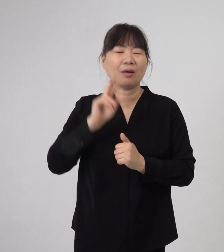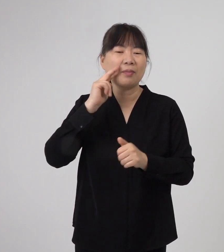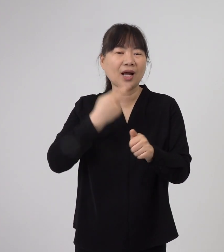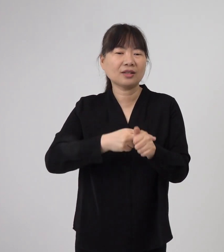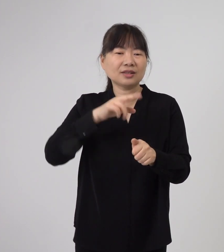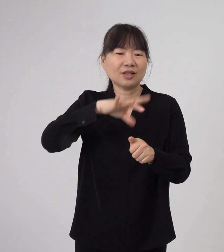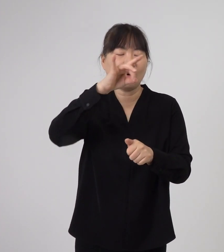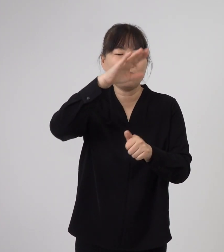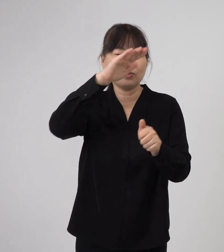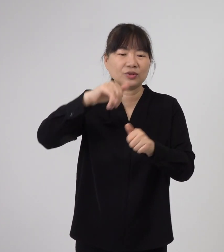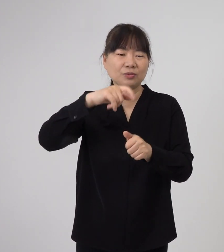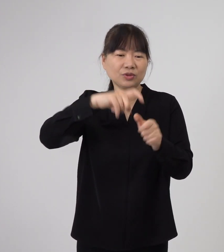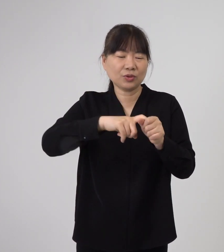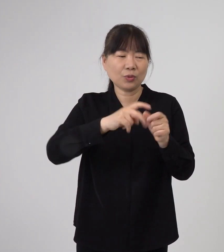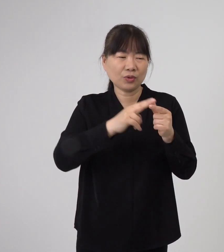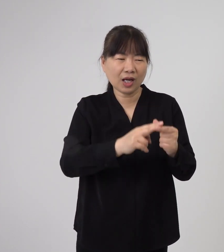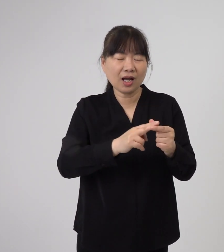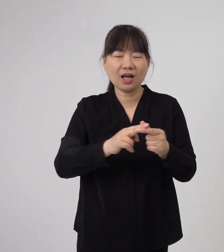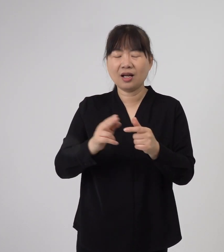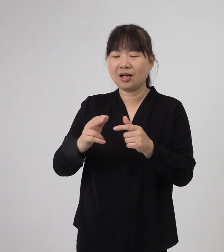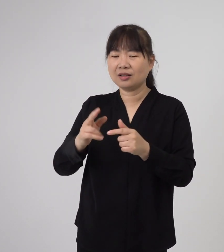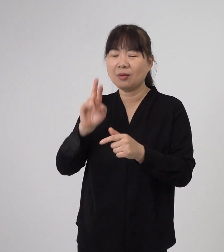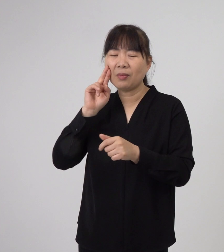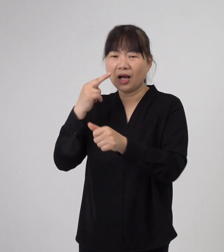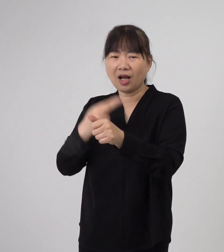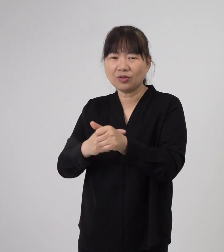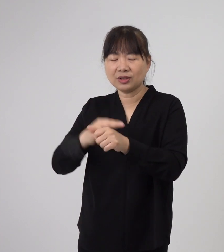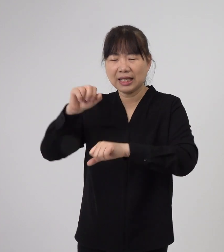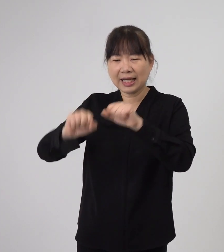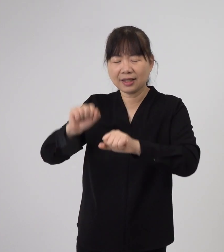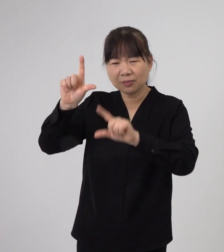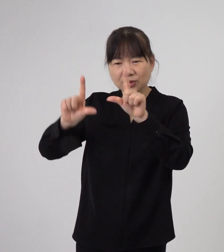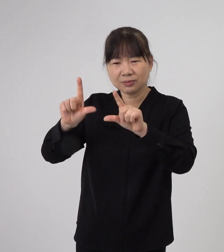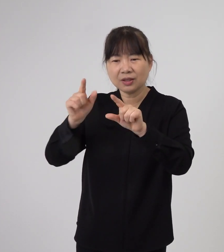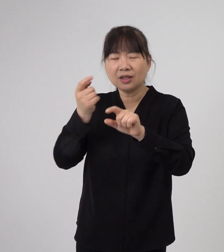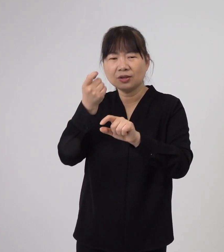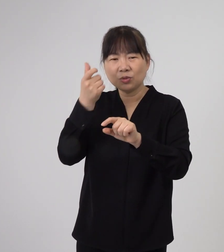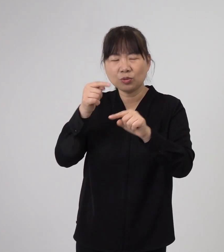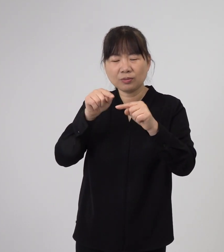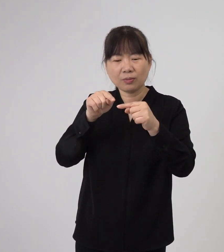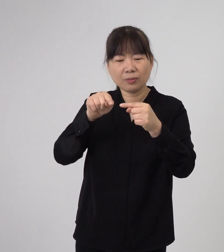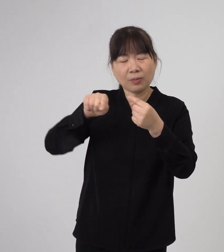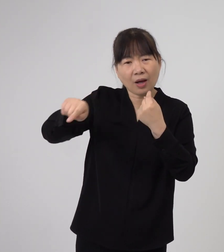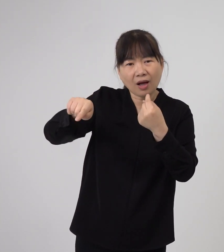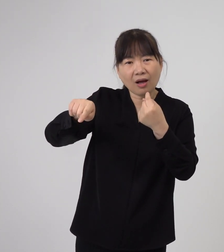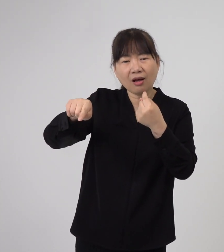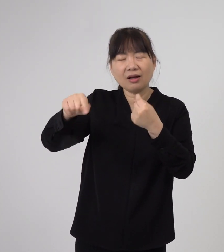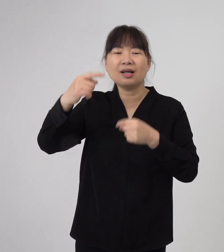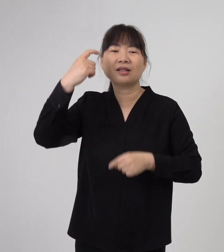지금 하고자 하는 방향이 지금 서서히 어긋나기 시작합니다.